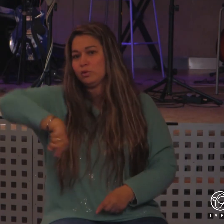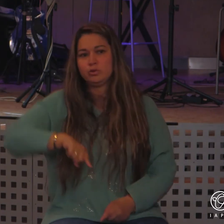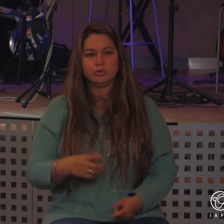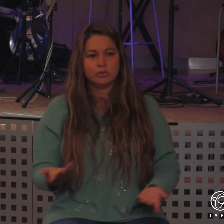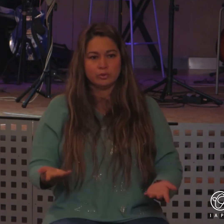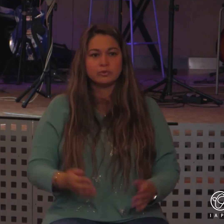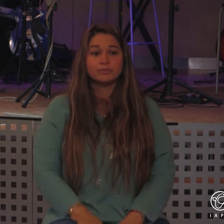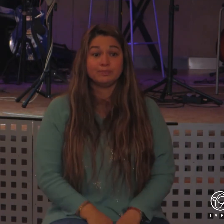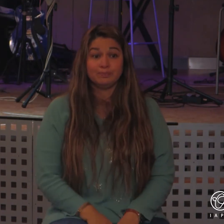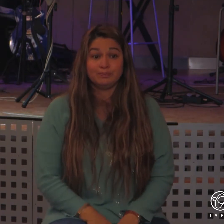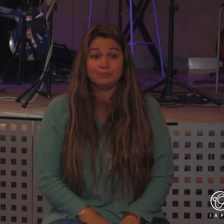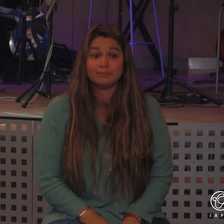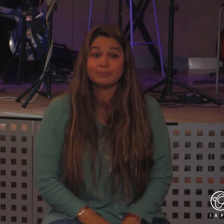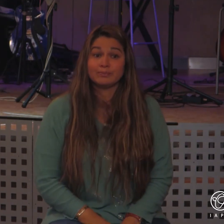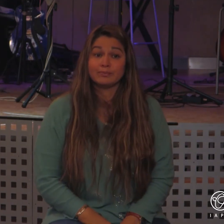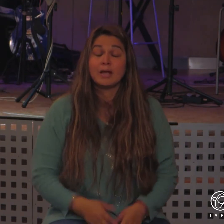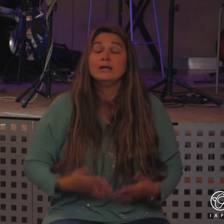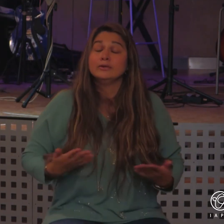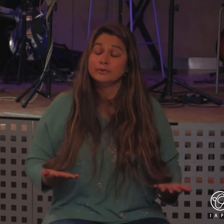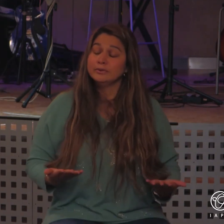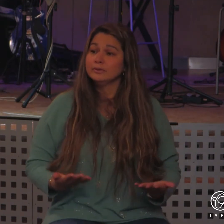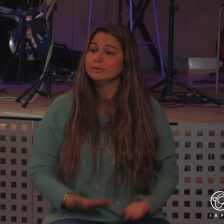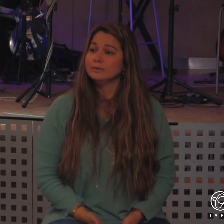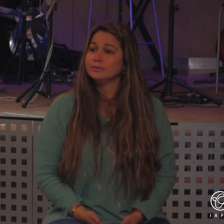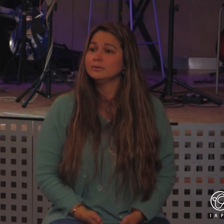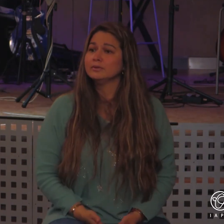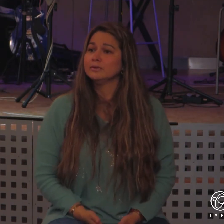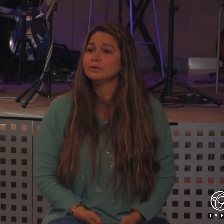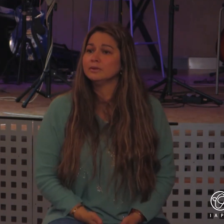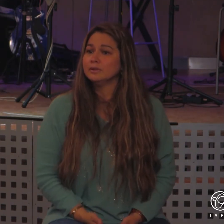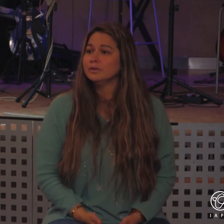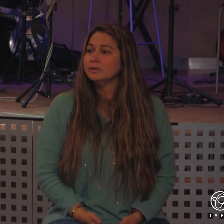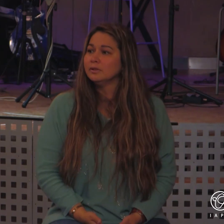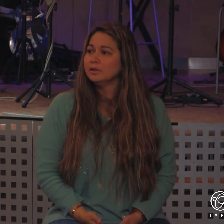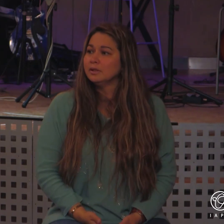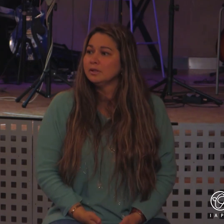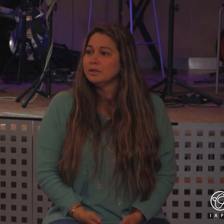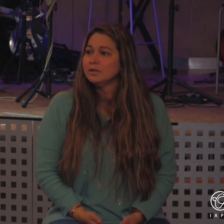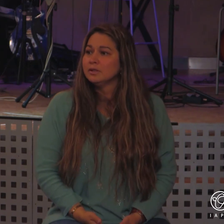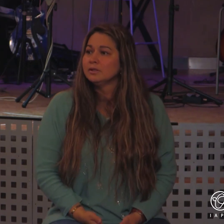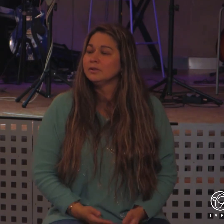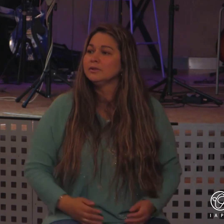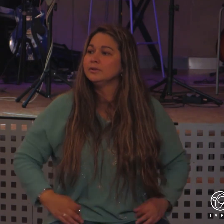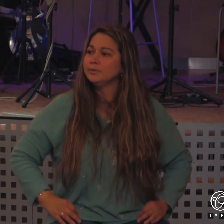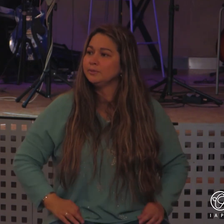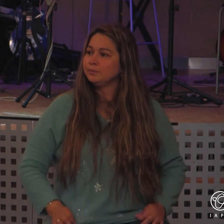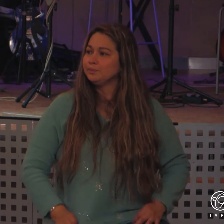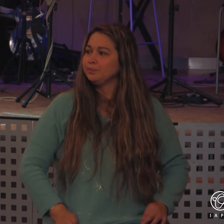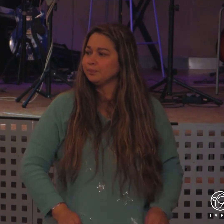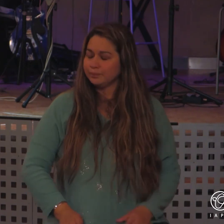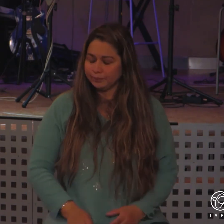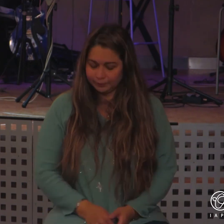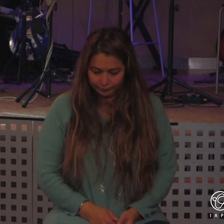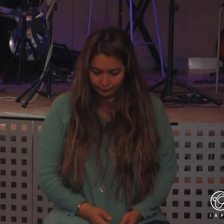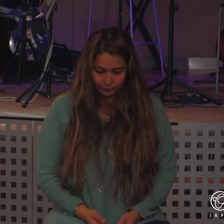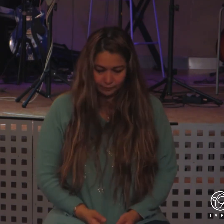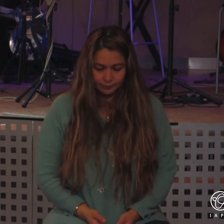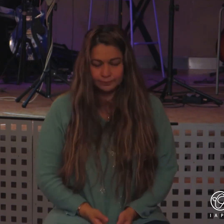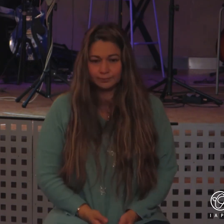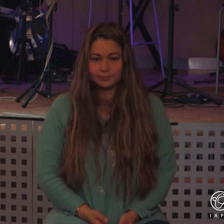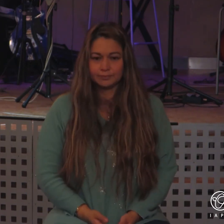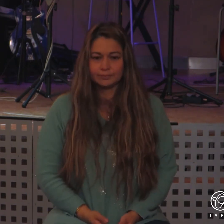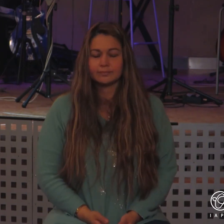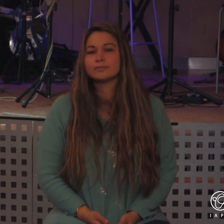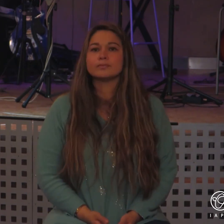Por lo tanto, insisto, es tanto tiempo como punto geográfico. Los escritores hebreos